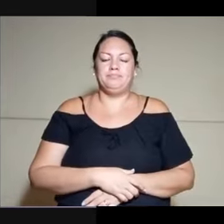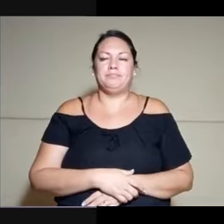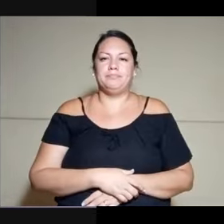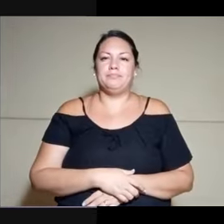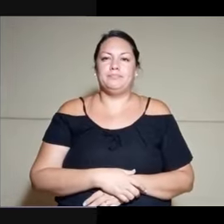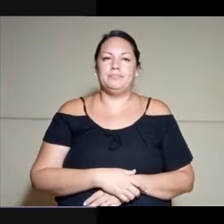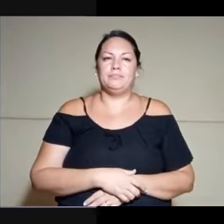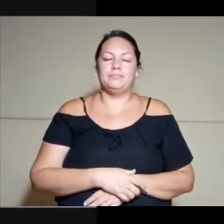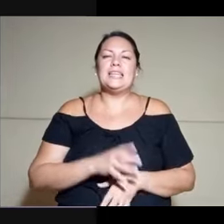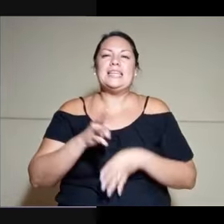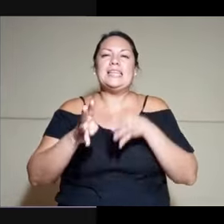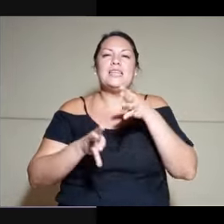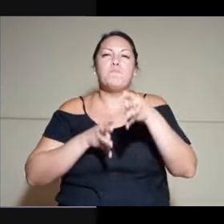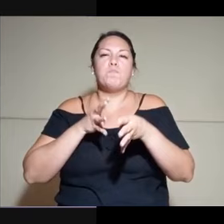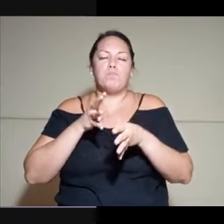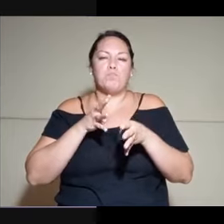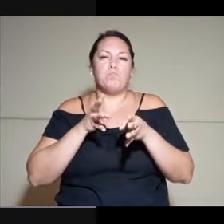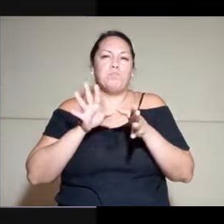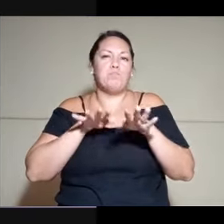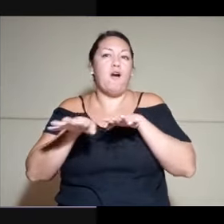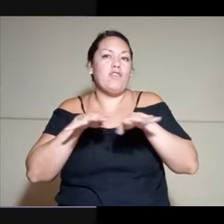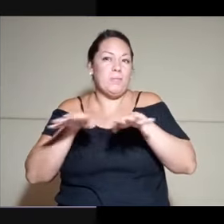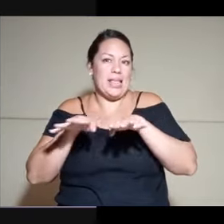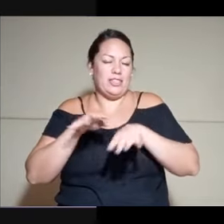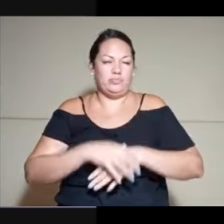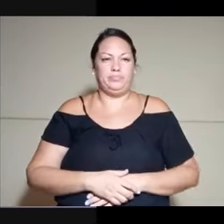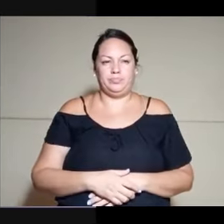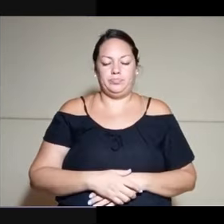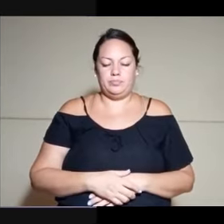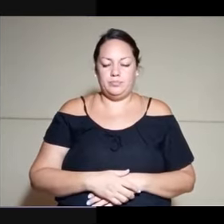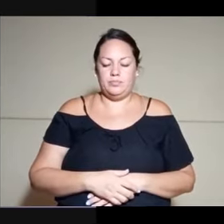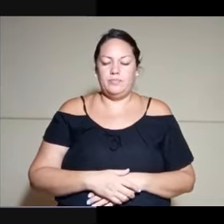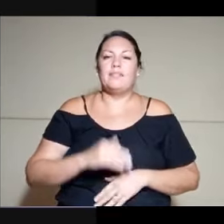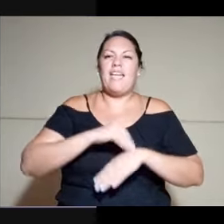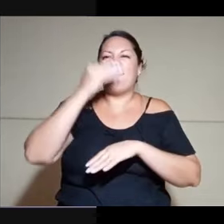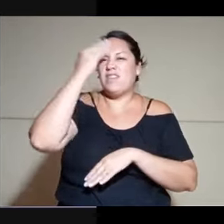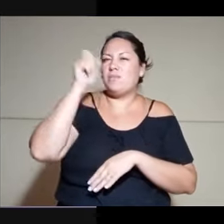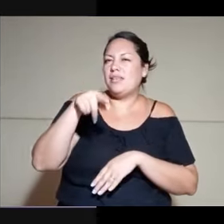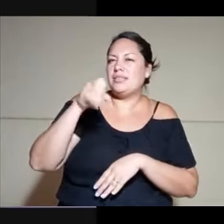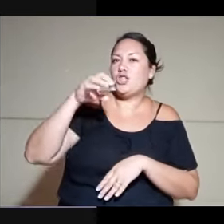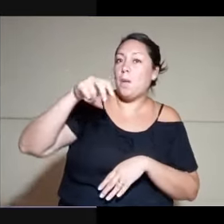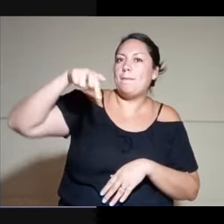son aquellos que están relacionados con la motricidad, que ya después los van a ver, y